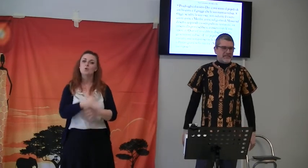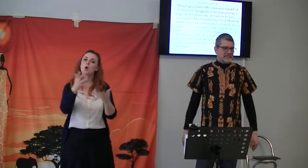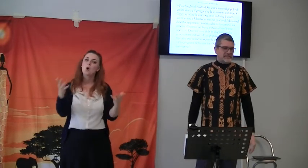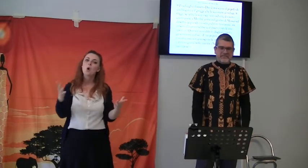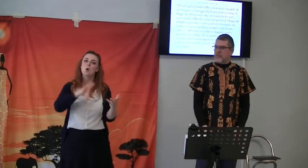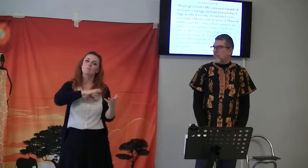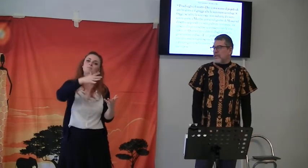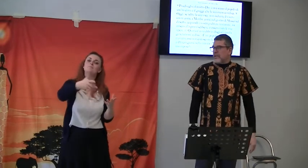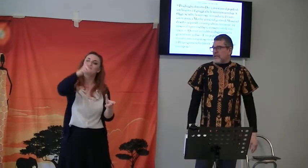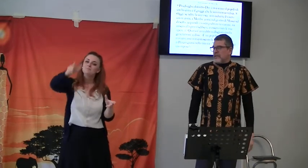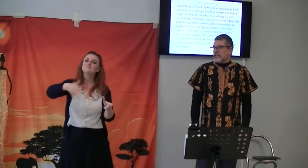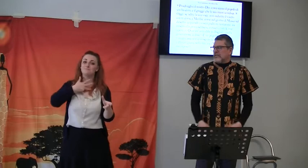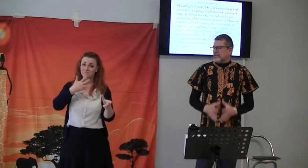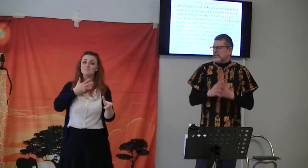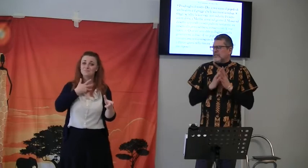sta di là.